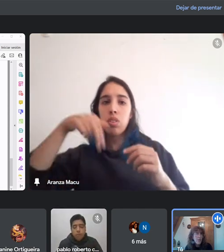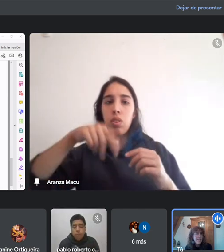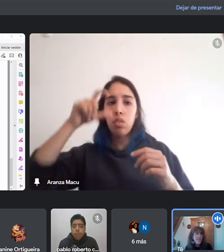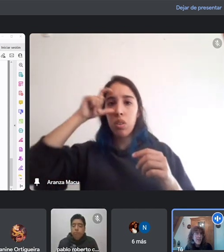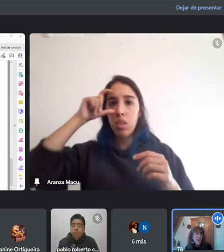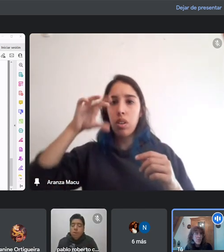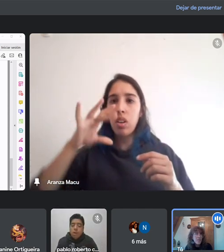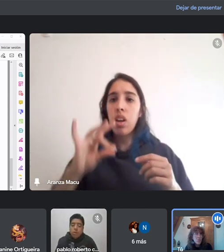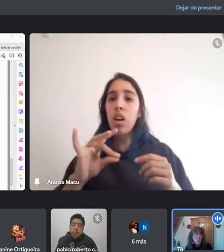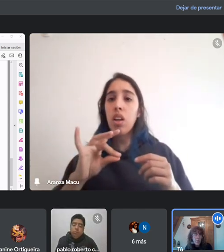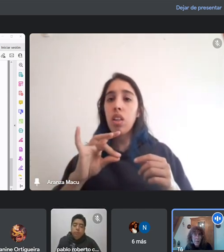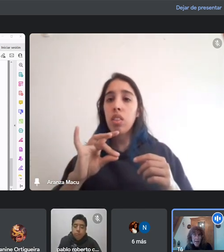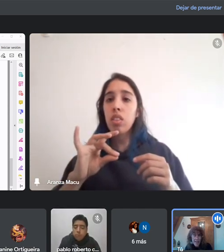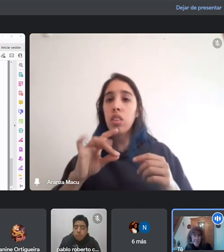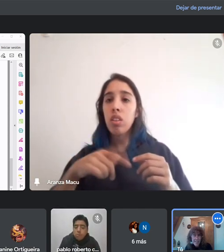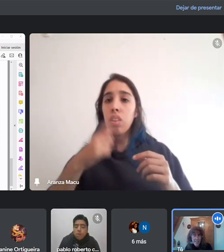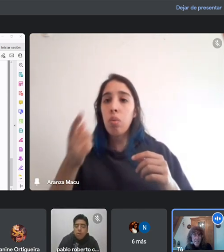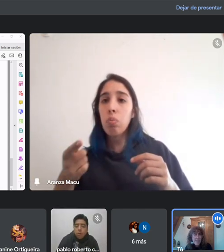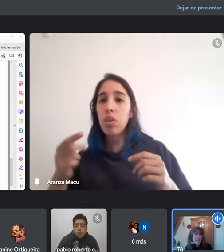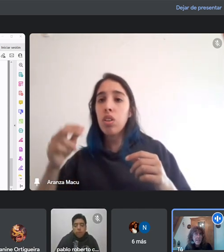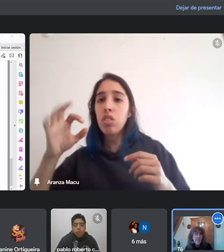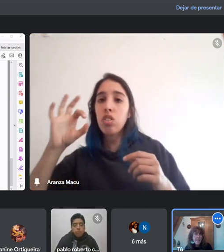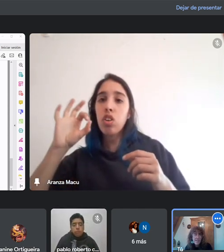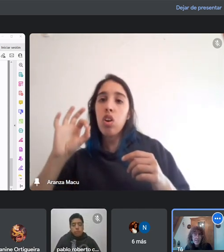Con el significado de to, de para, ¿sí?